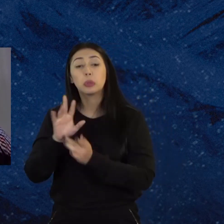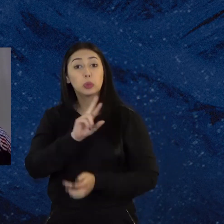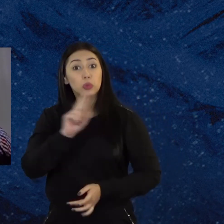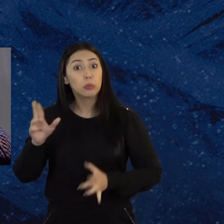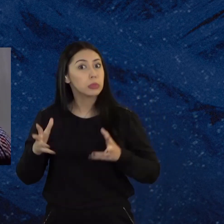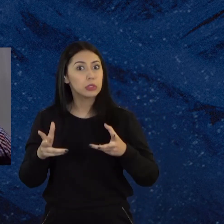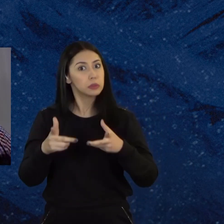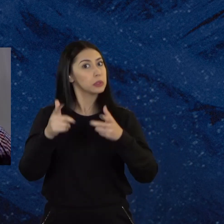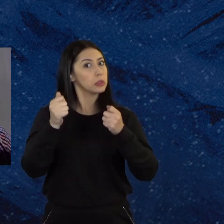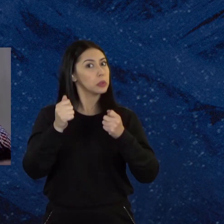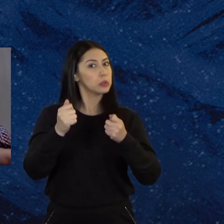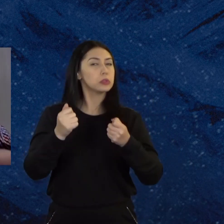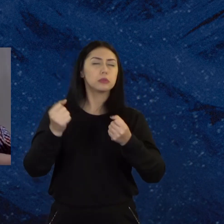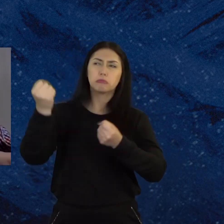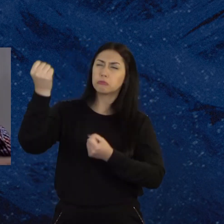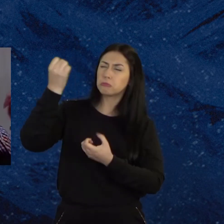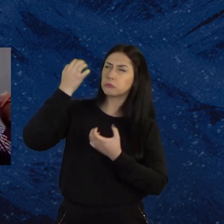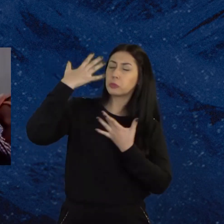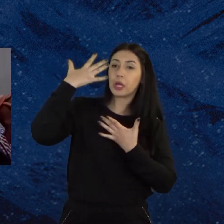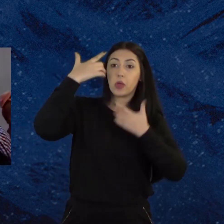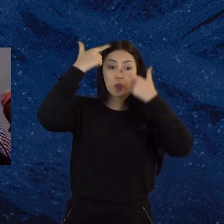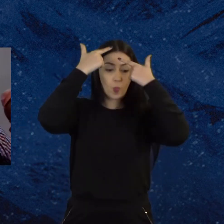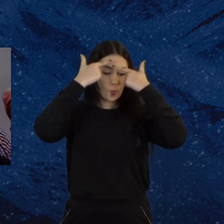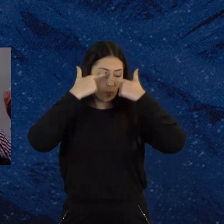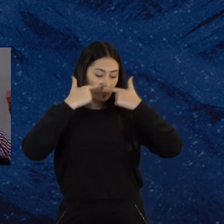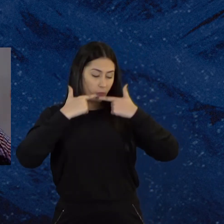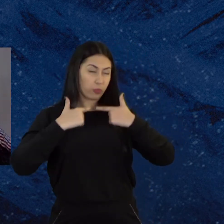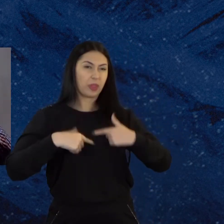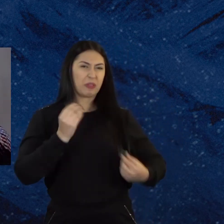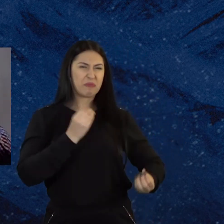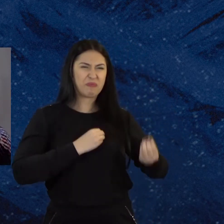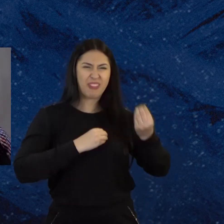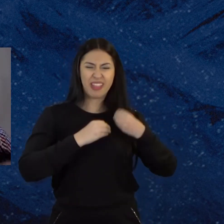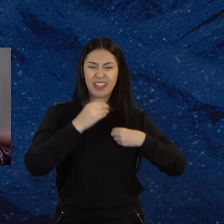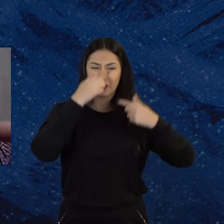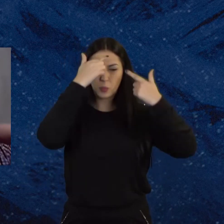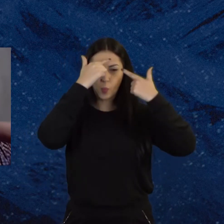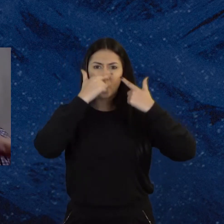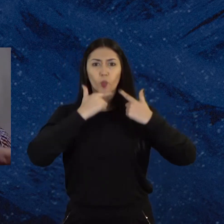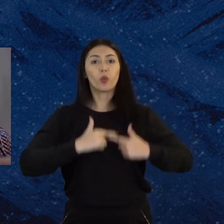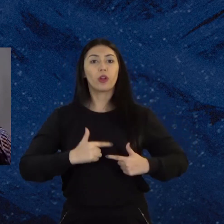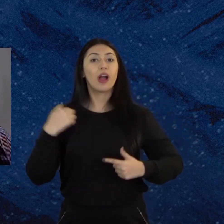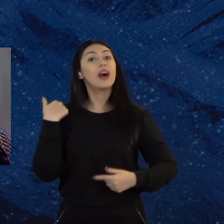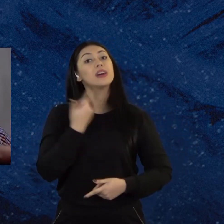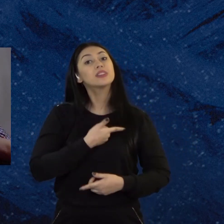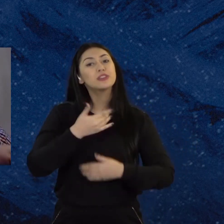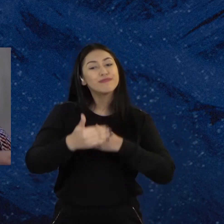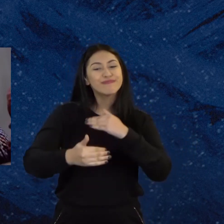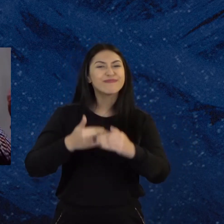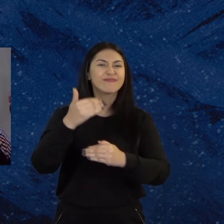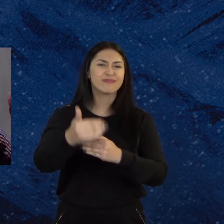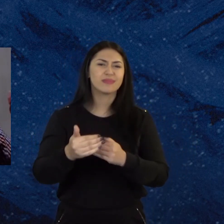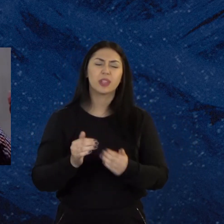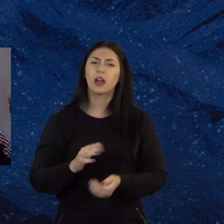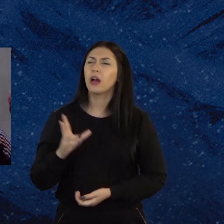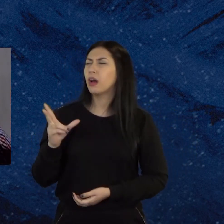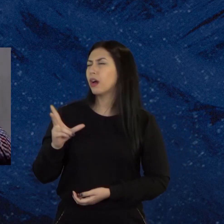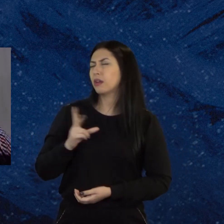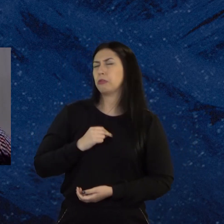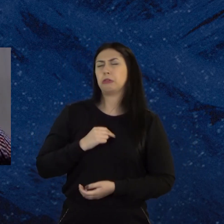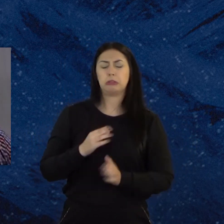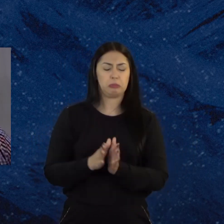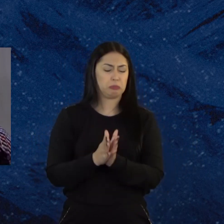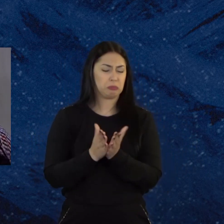refaz, que nos ilumina, que nos limpa de todo pecado, de toda morte e nos leva a avançar. Para mim, essa palavra foi